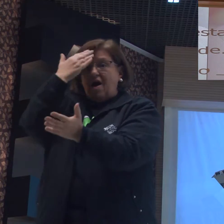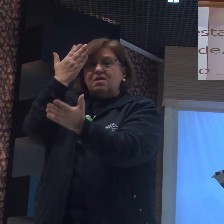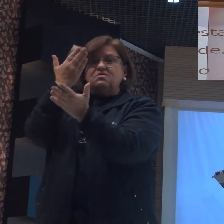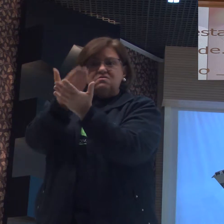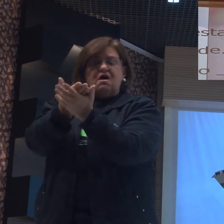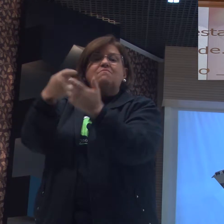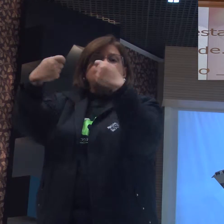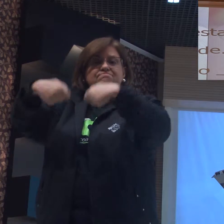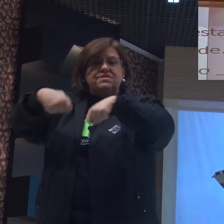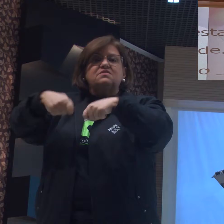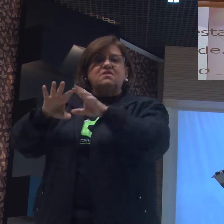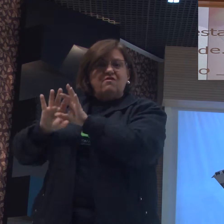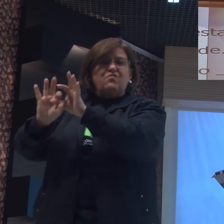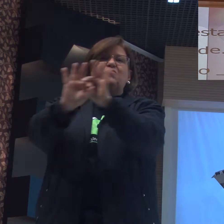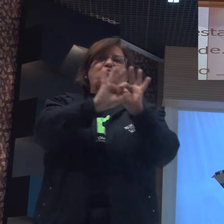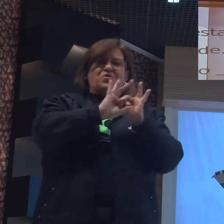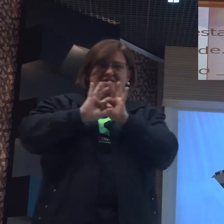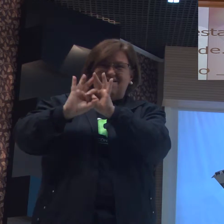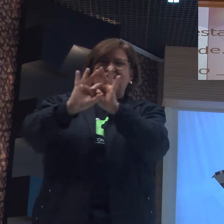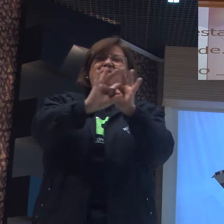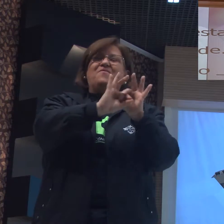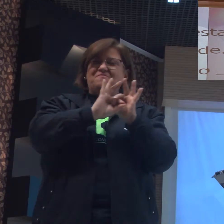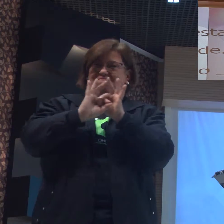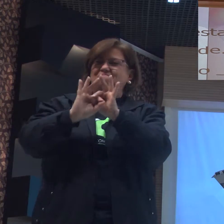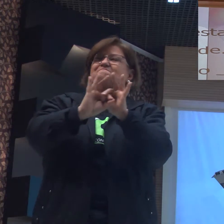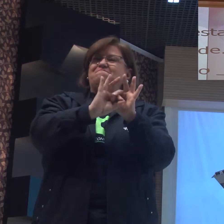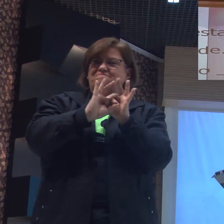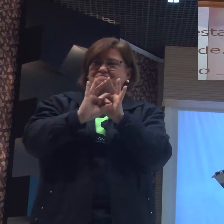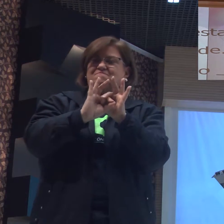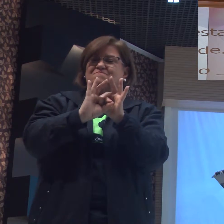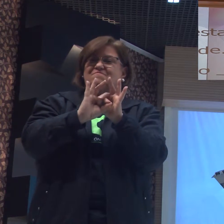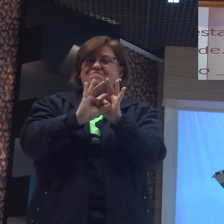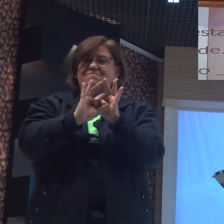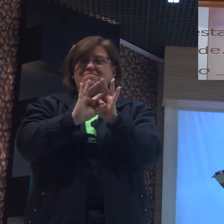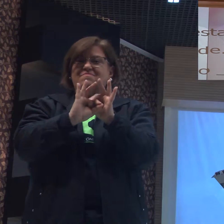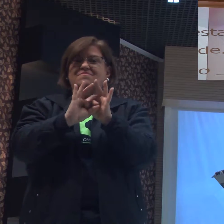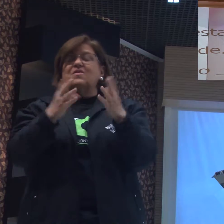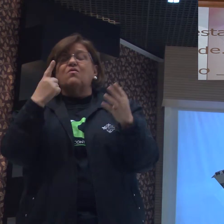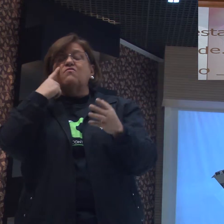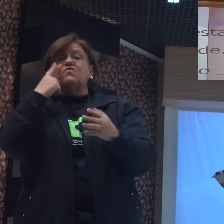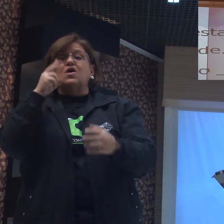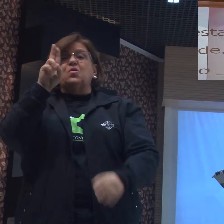na unidade e lutavam pela unidade. Vamos pensar aqui na unidade.